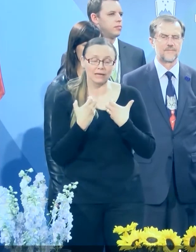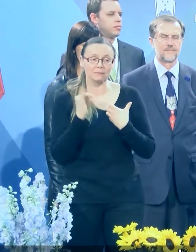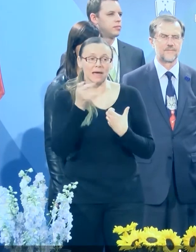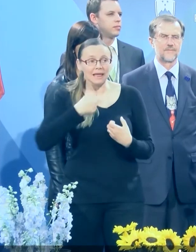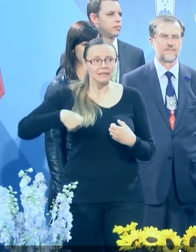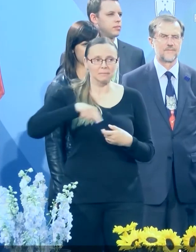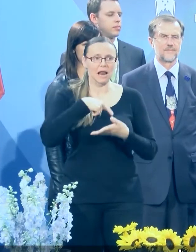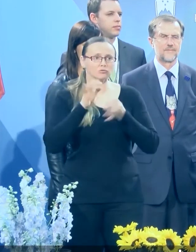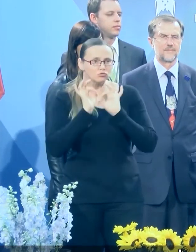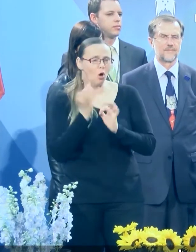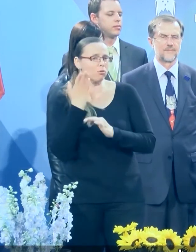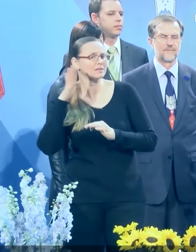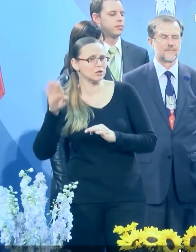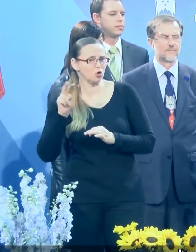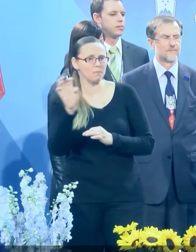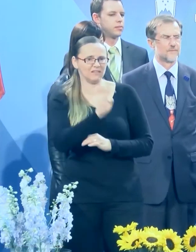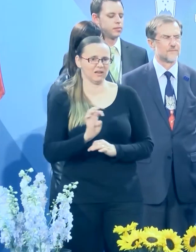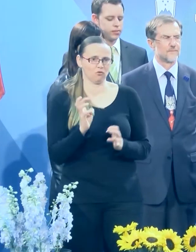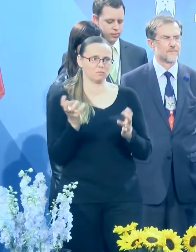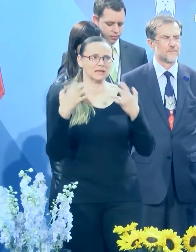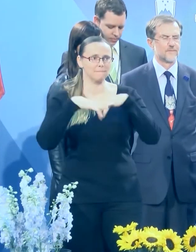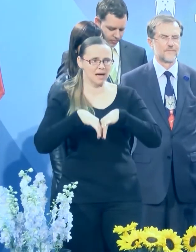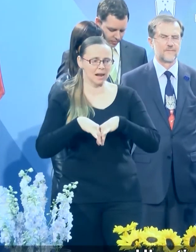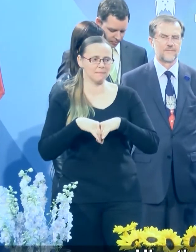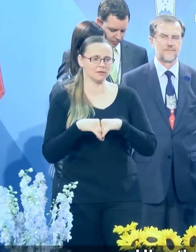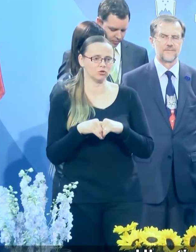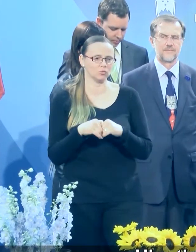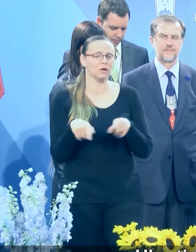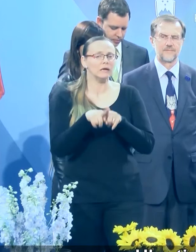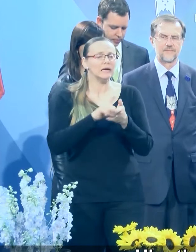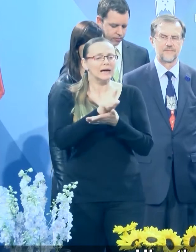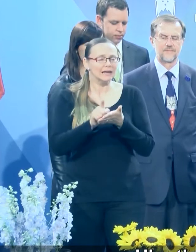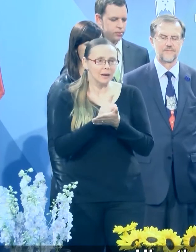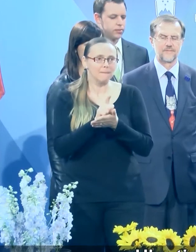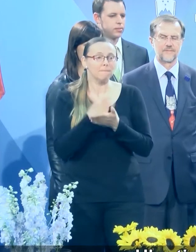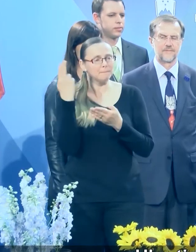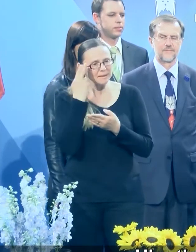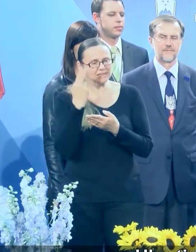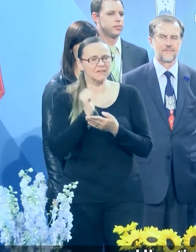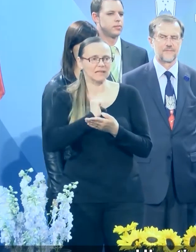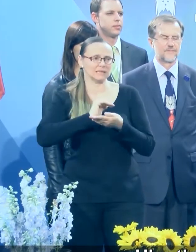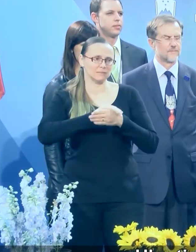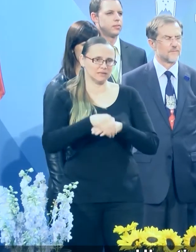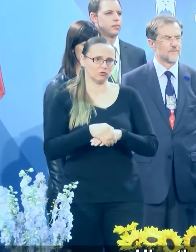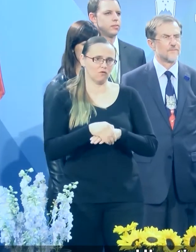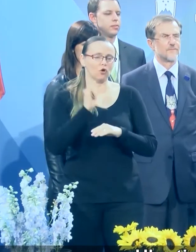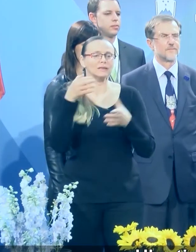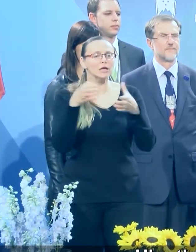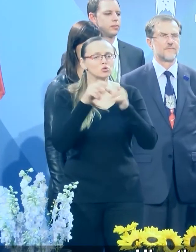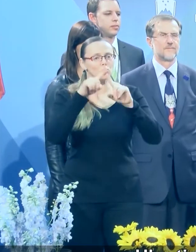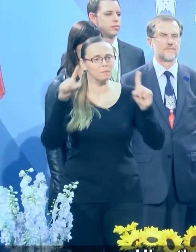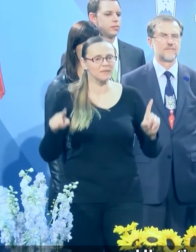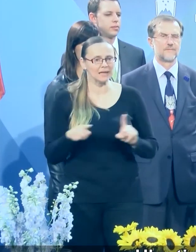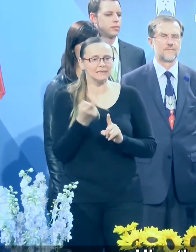dobro zastopali v Evropskem parlamentu. Hkrati pa seveda sem zadovoljna, da je skupna